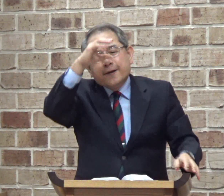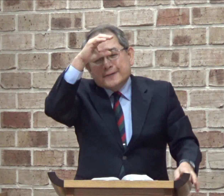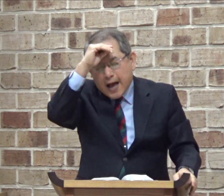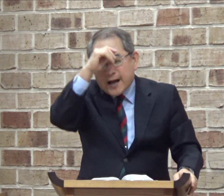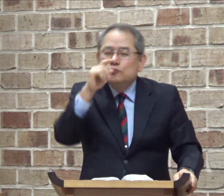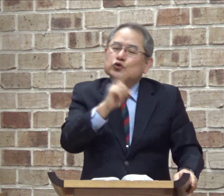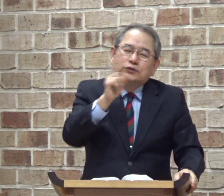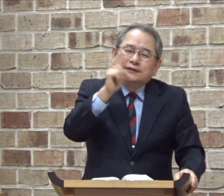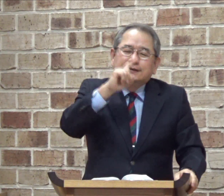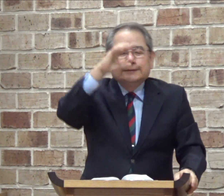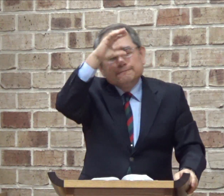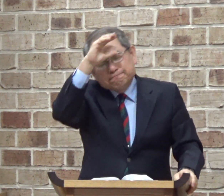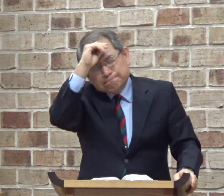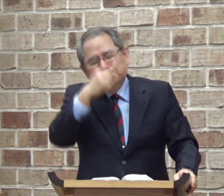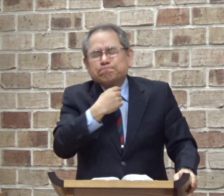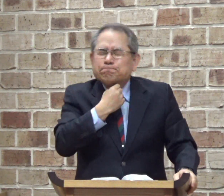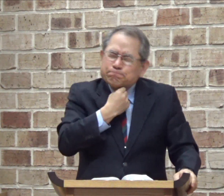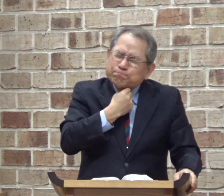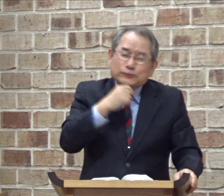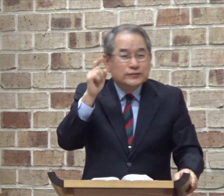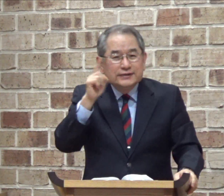모습을 본받아야 될까? 제가 말씀을 읽으면서